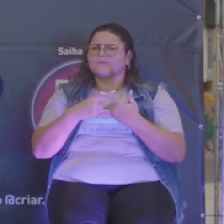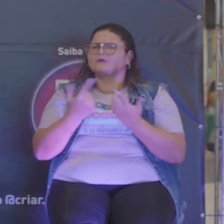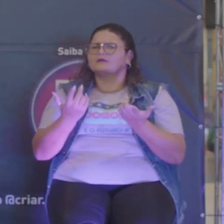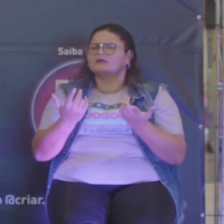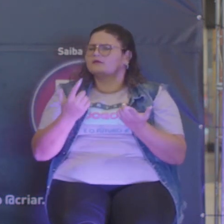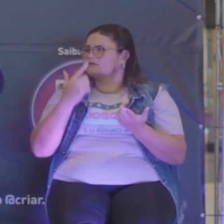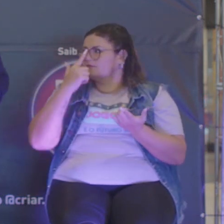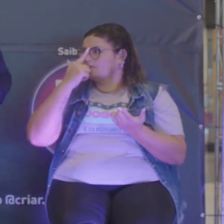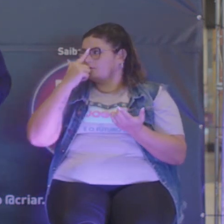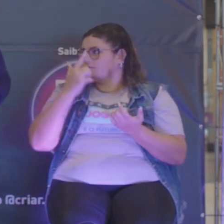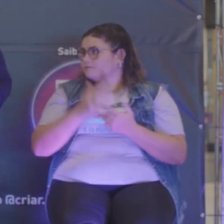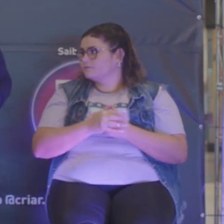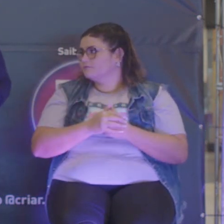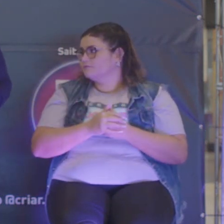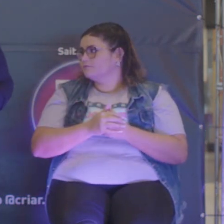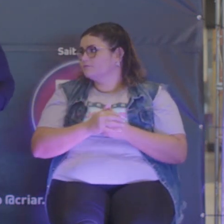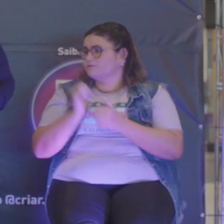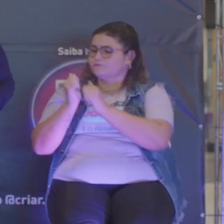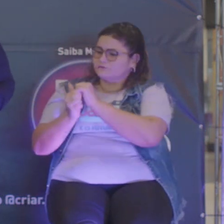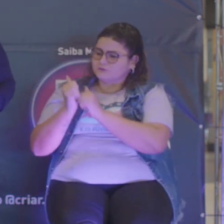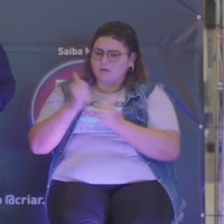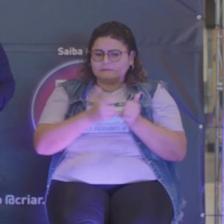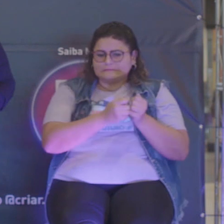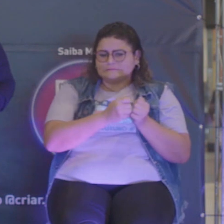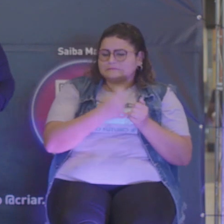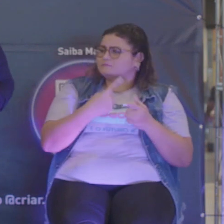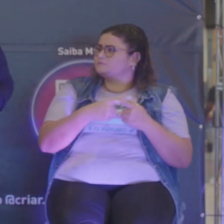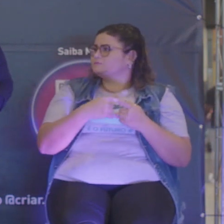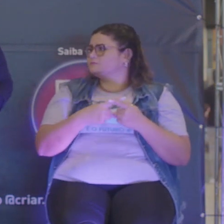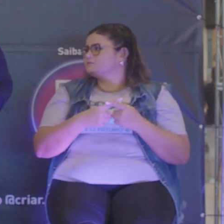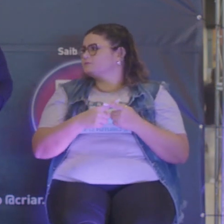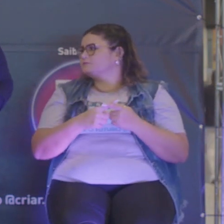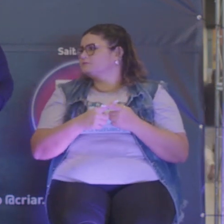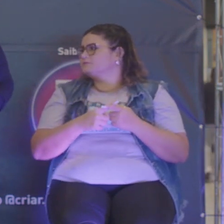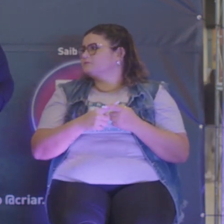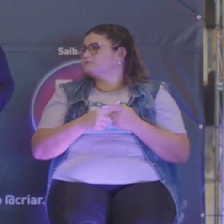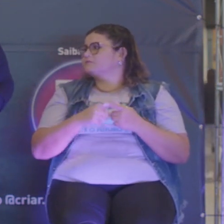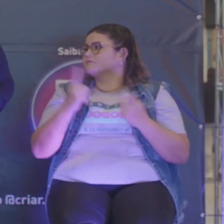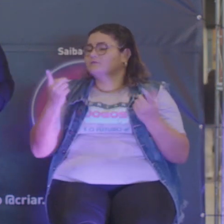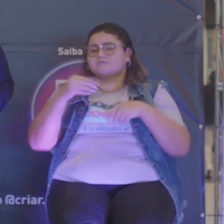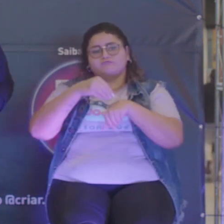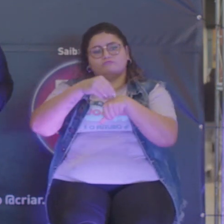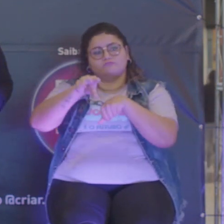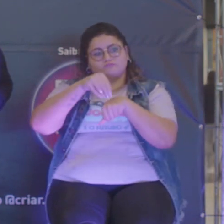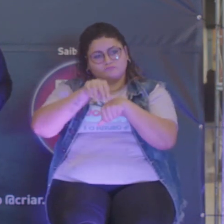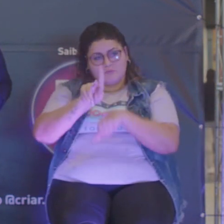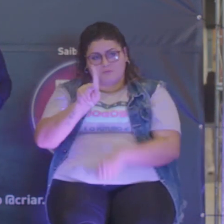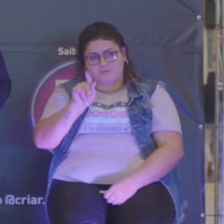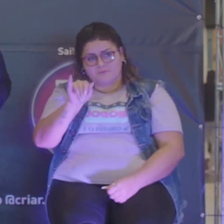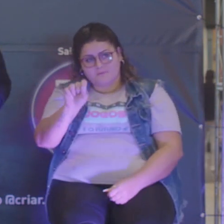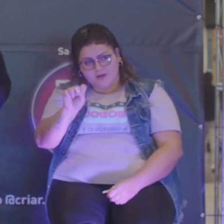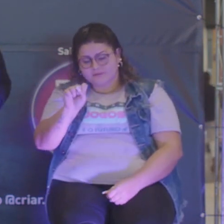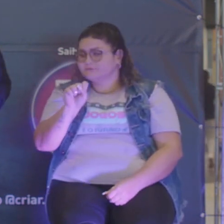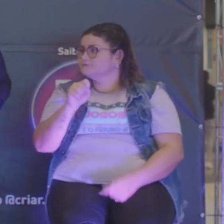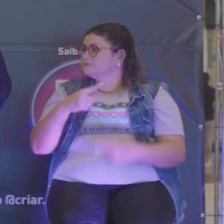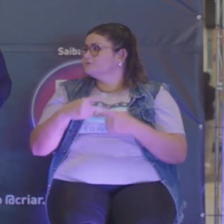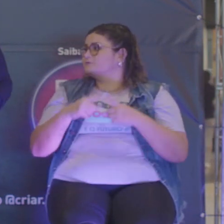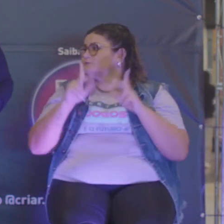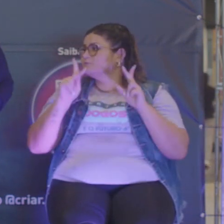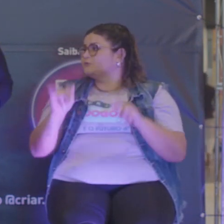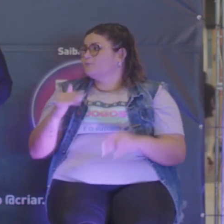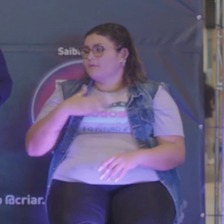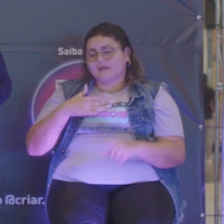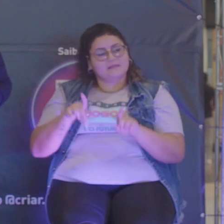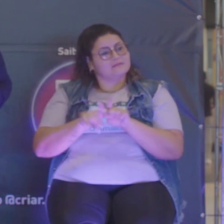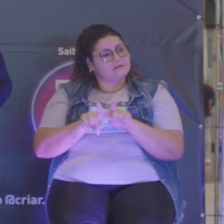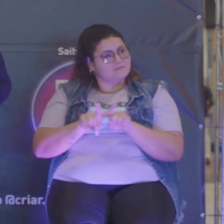Fire deixa de jogar futebol para jogar Free Fire? Então, é um recado para os pais, né? Acho que o meu pai também não é dessa